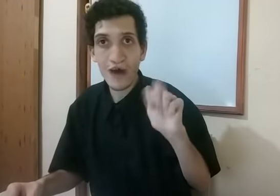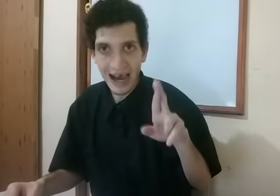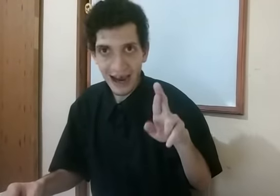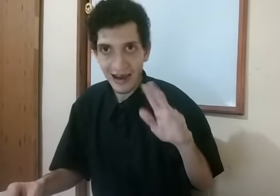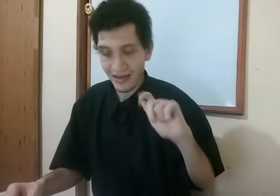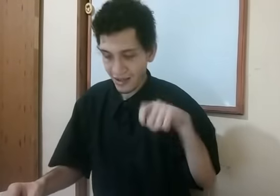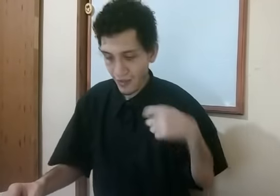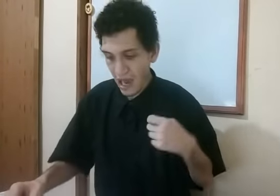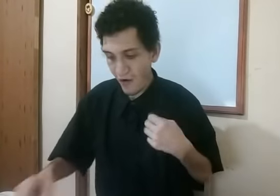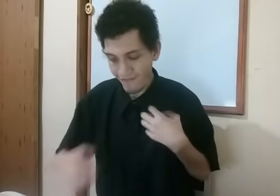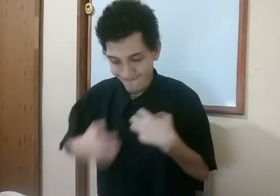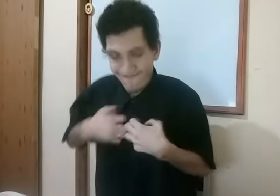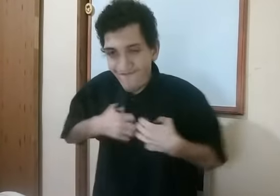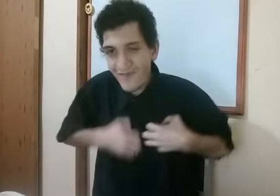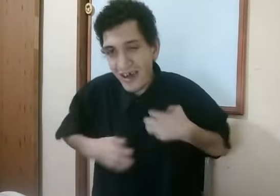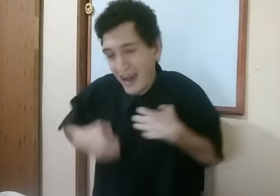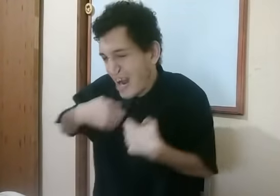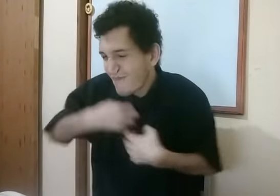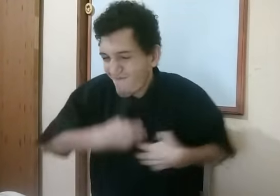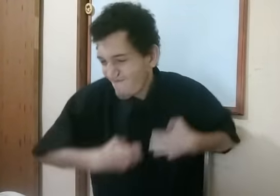ar, sinal, ó, e a,